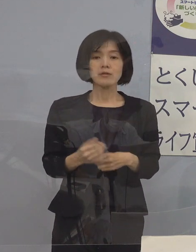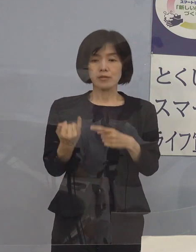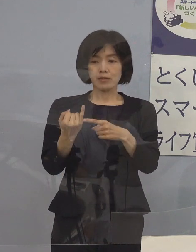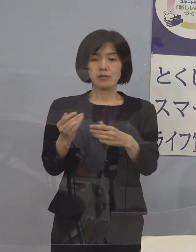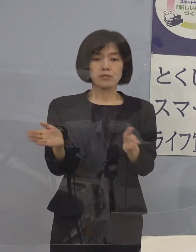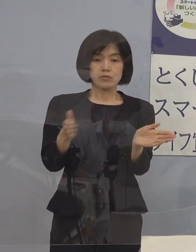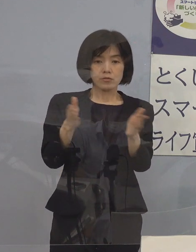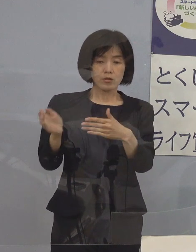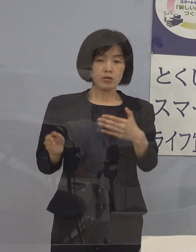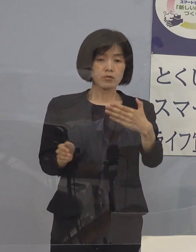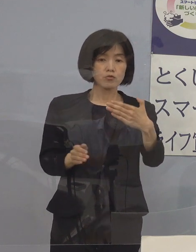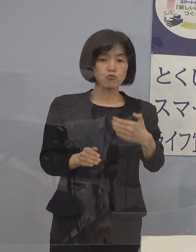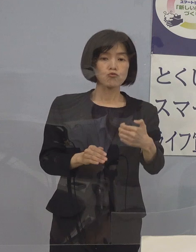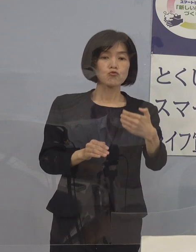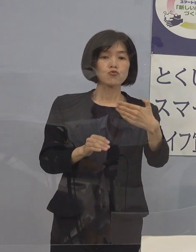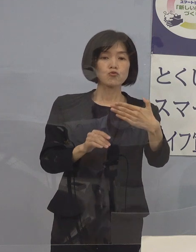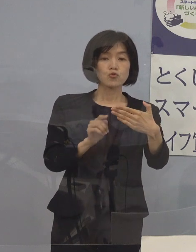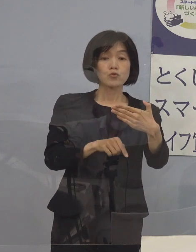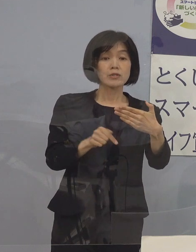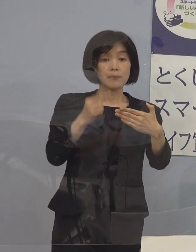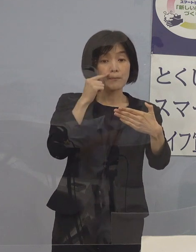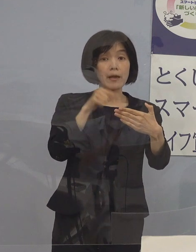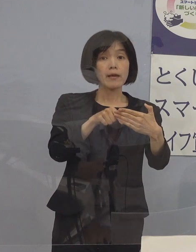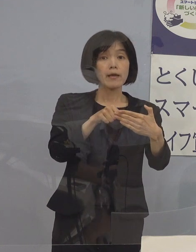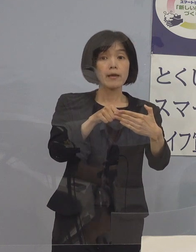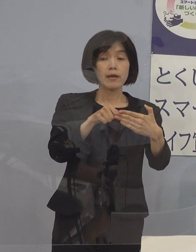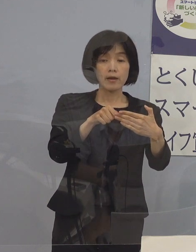99例目の方はですね、